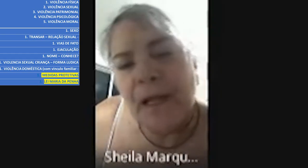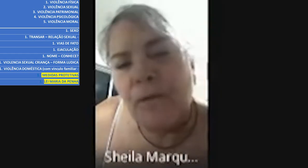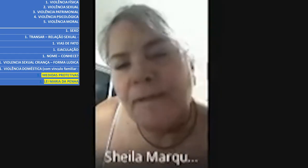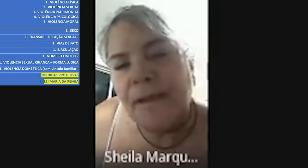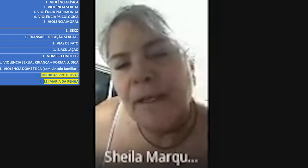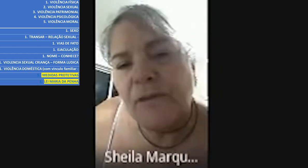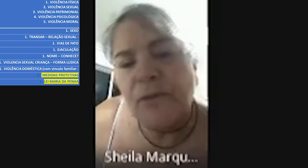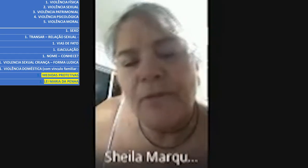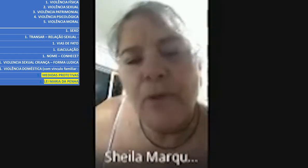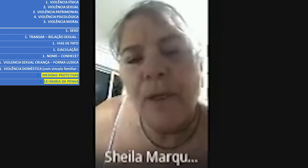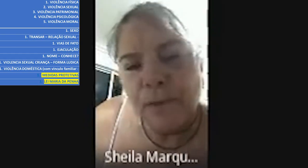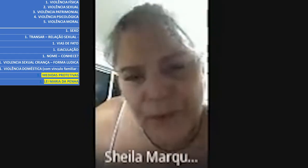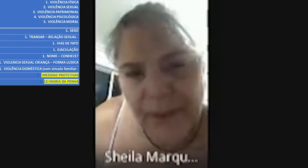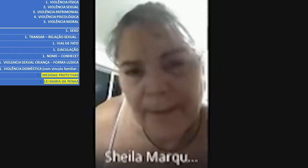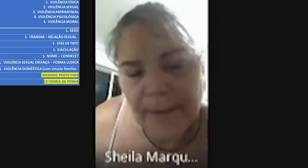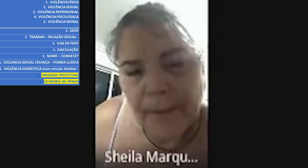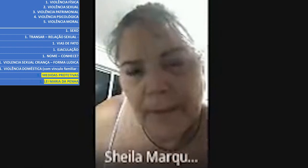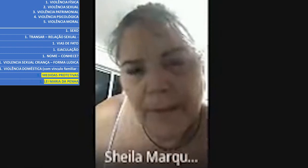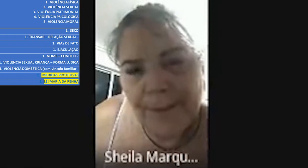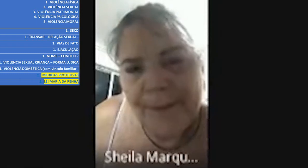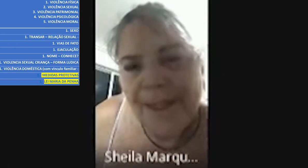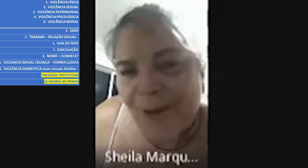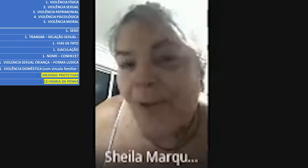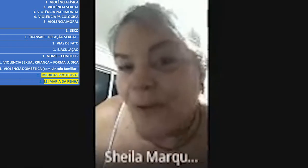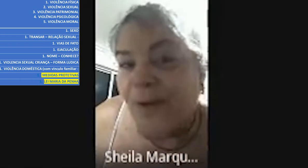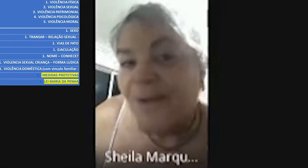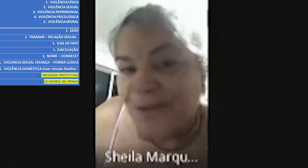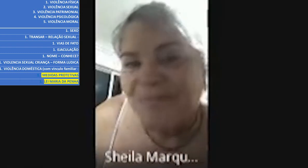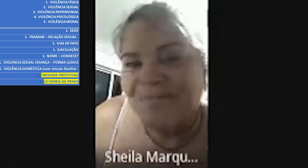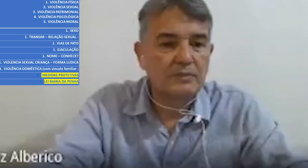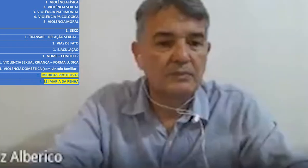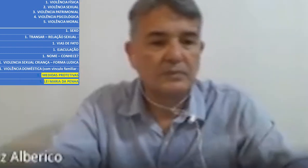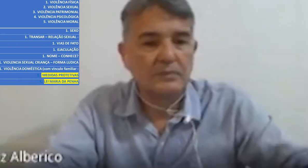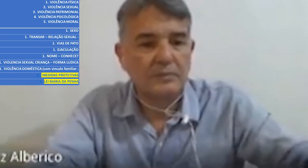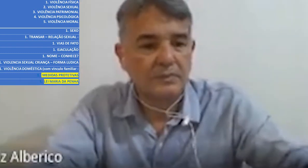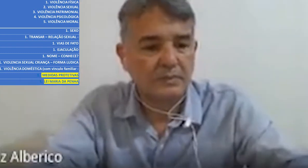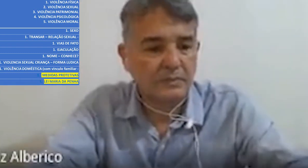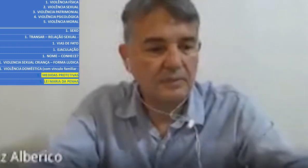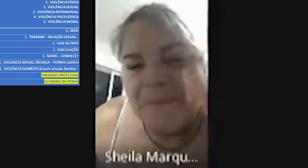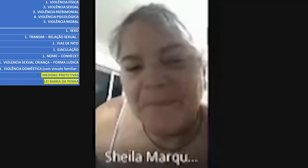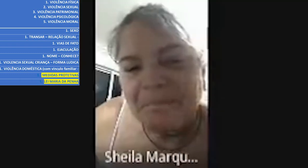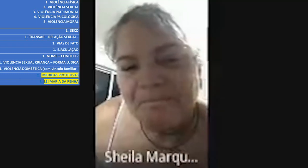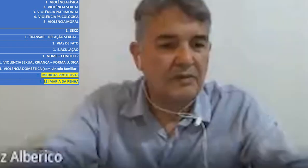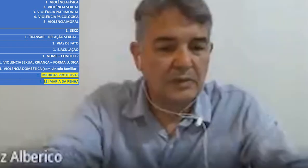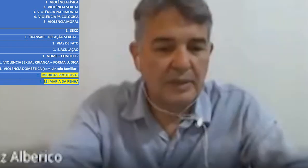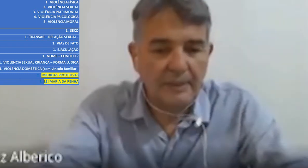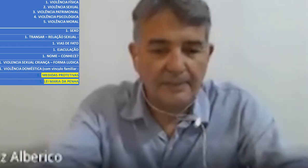falar com essa criança de uma forma lúdica, e aí como é que eu faço? E essa criança é surda. Vamos lá.